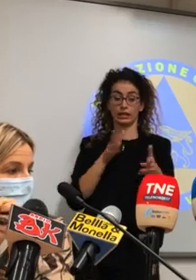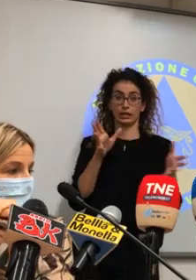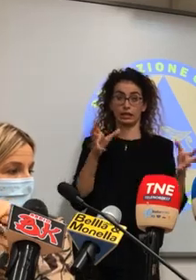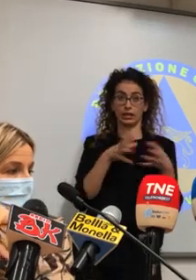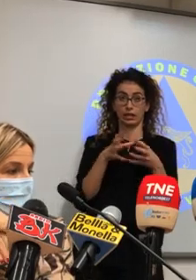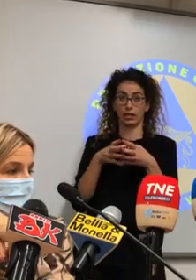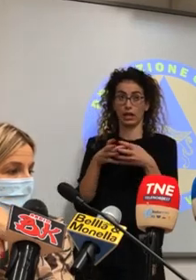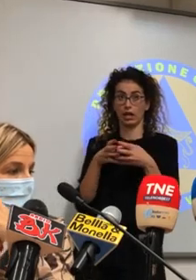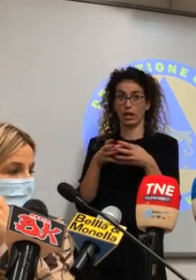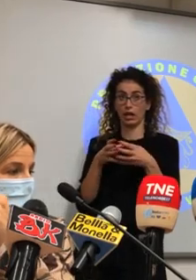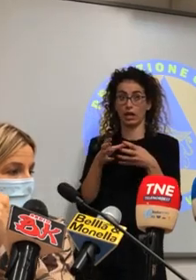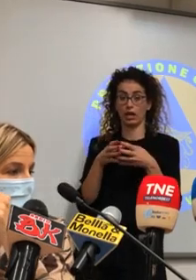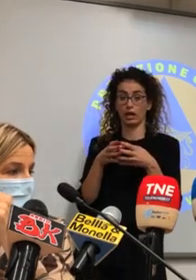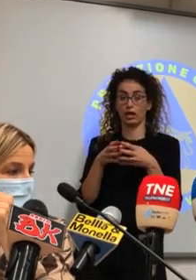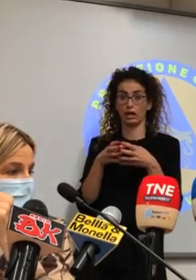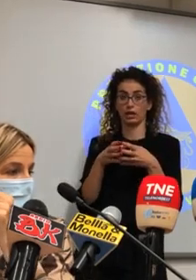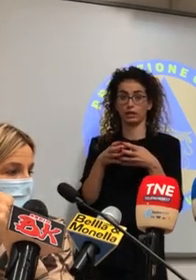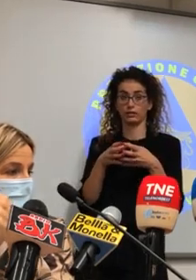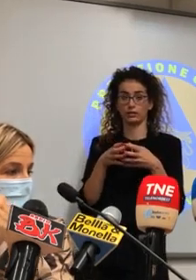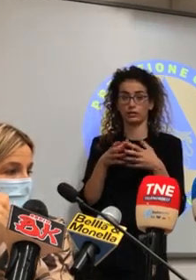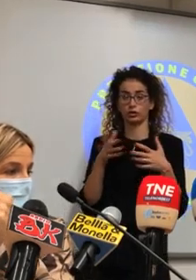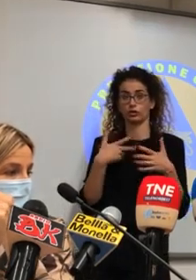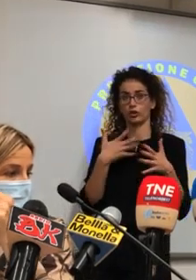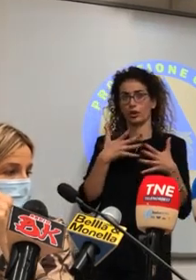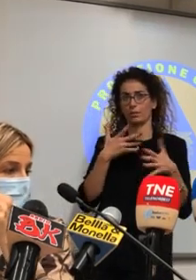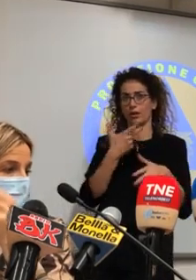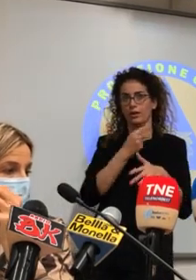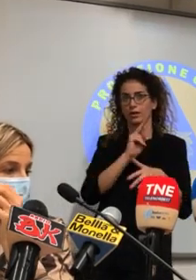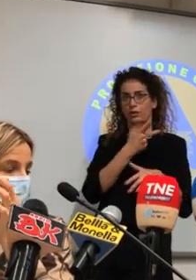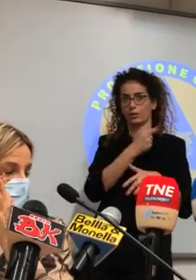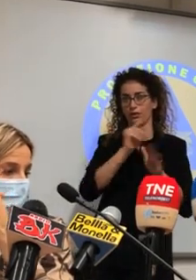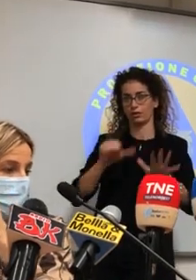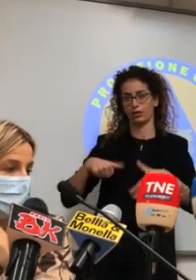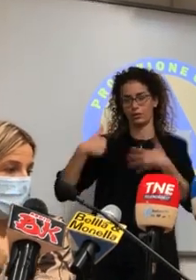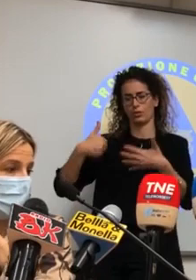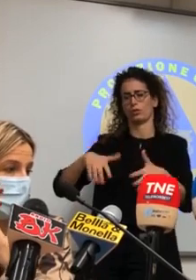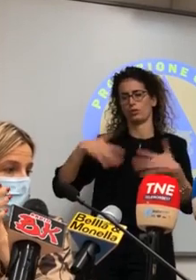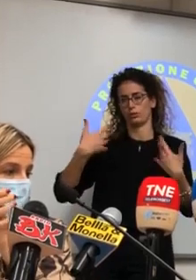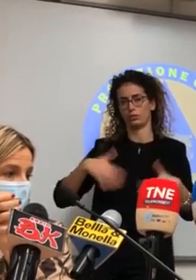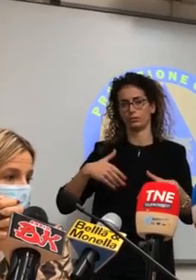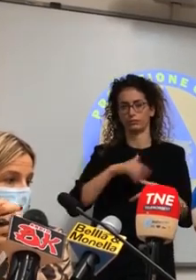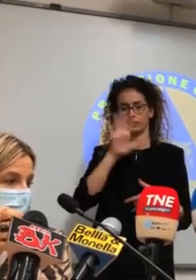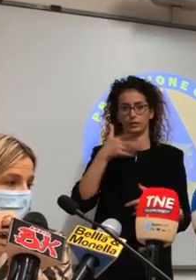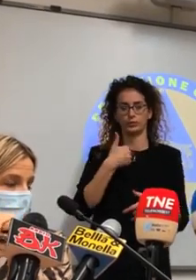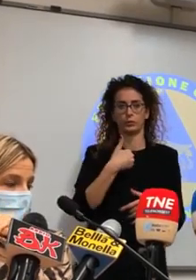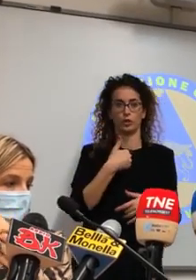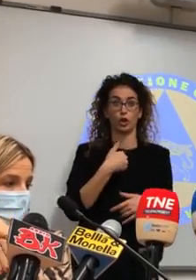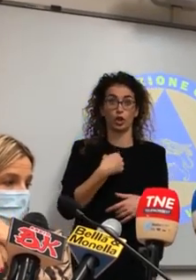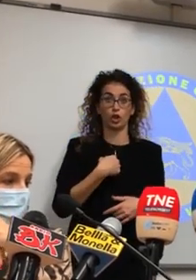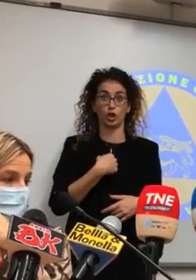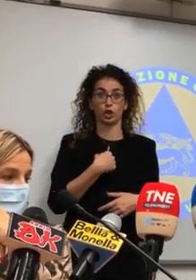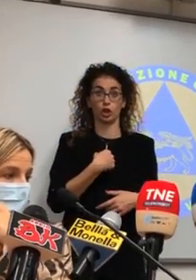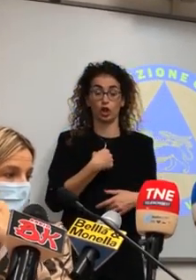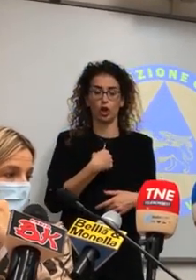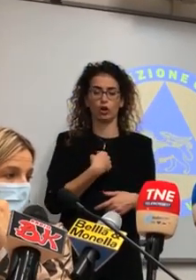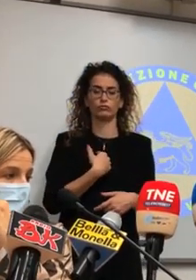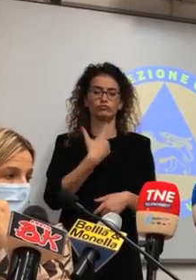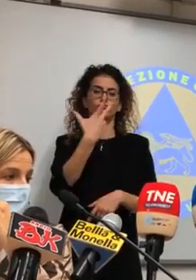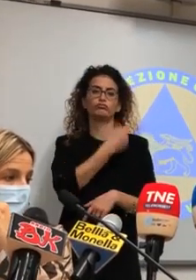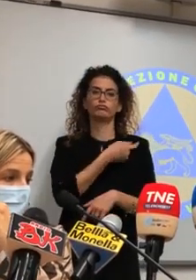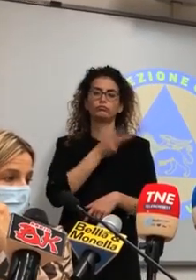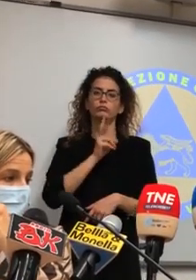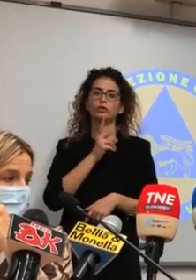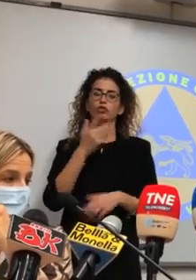sono fuori, hanno già passato i 6 mesi dalla seconda dose. Perché io ho fatto il 12, e, il